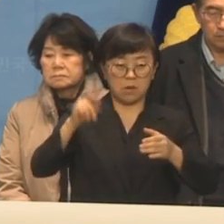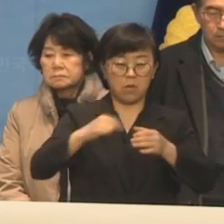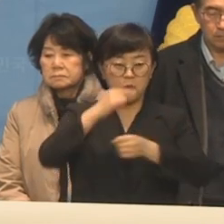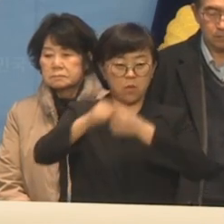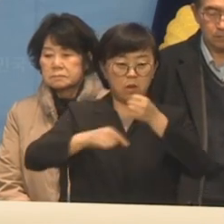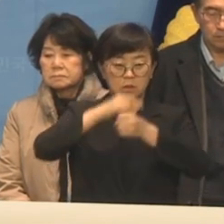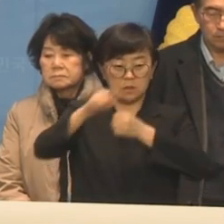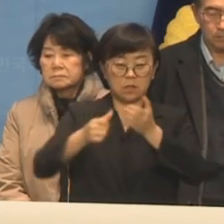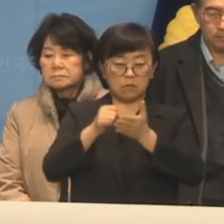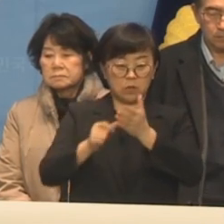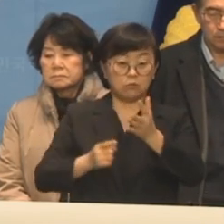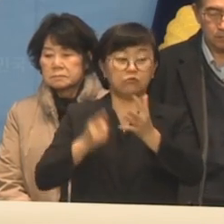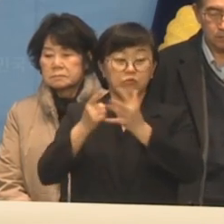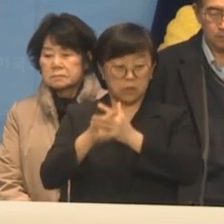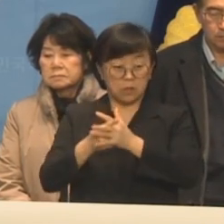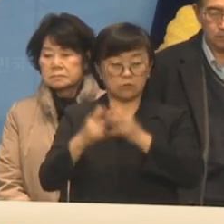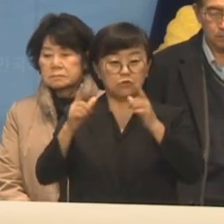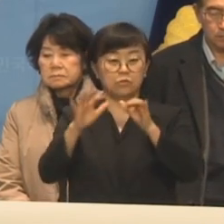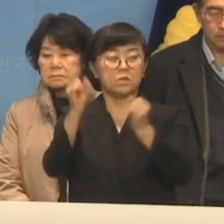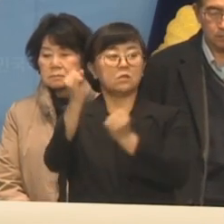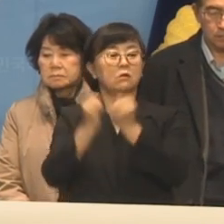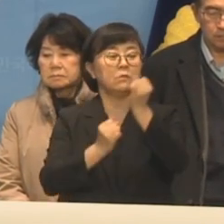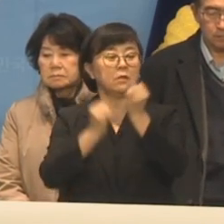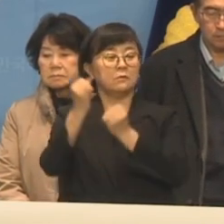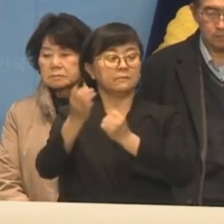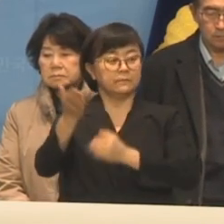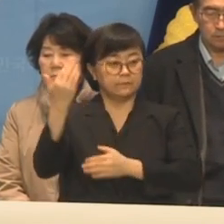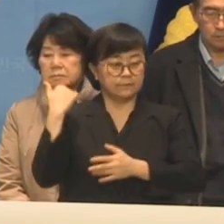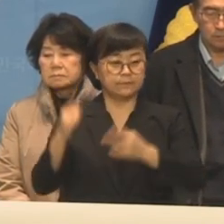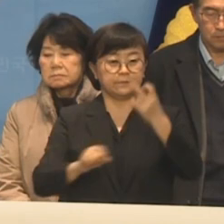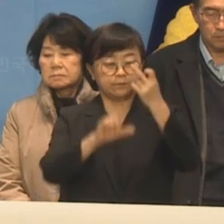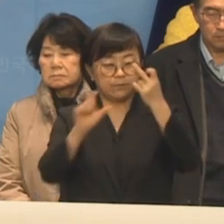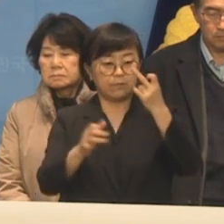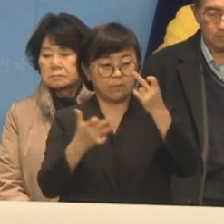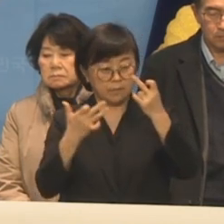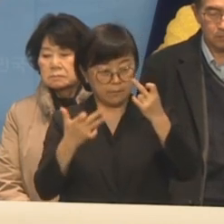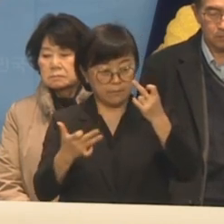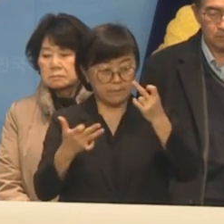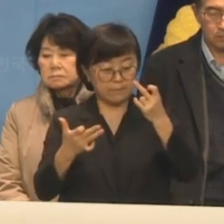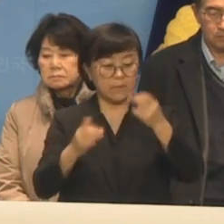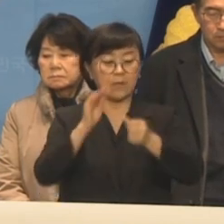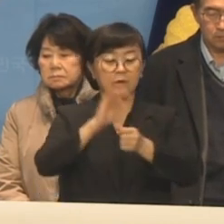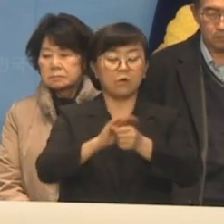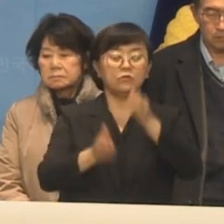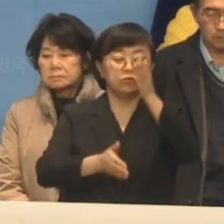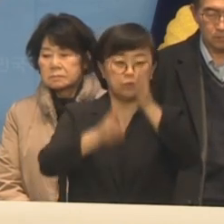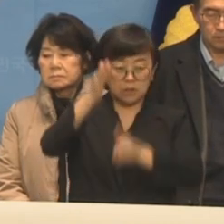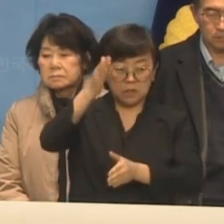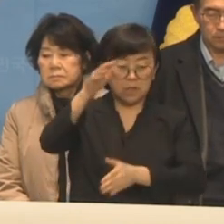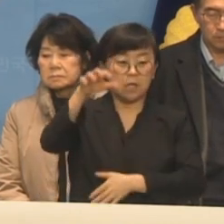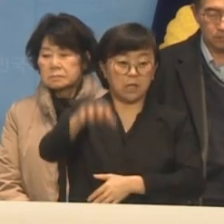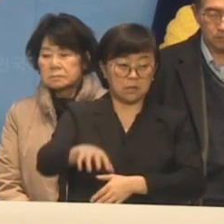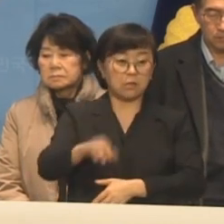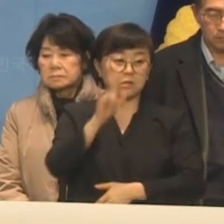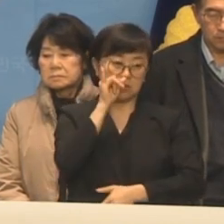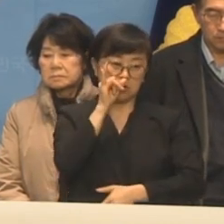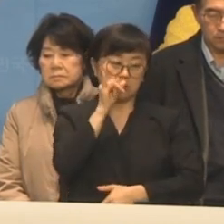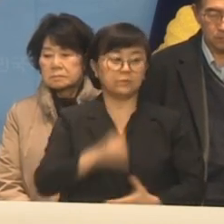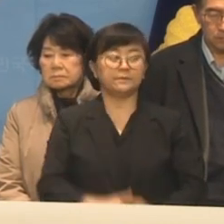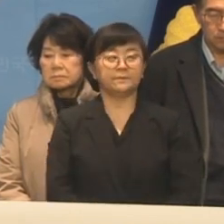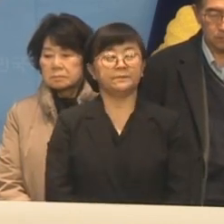누설에 대한 주민 설명회를 지난 12월 18일 경주시 양남면에서 가진 바